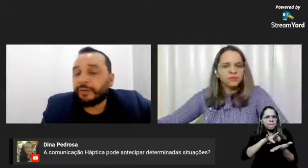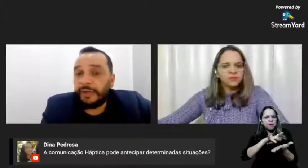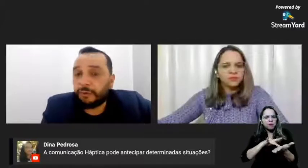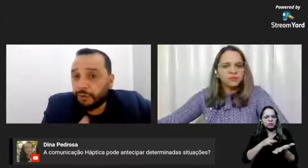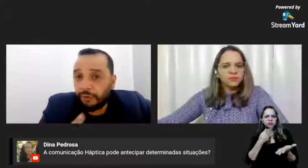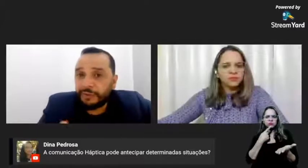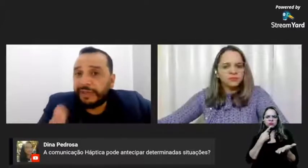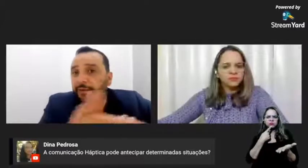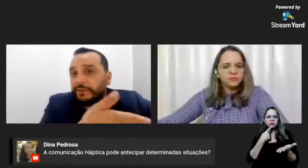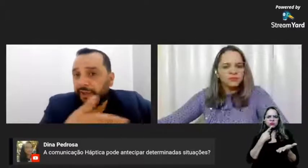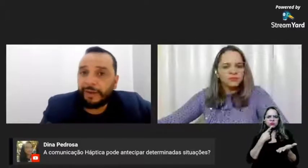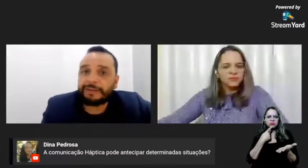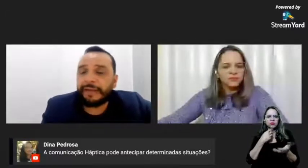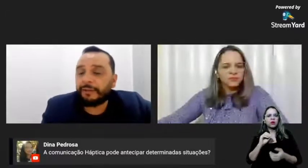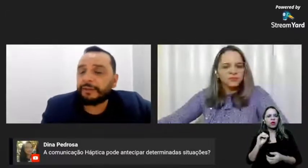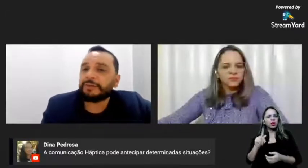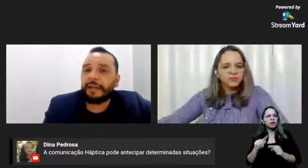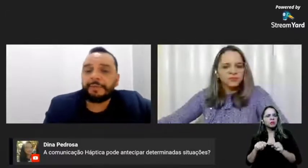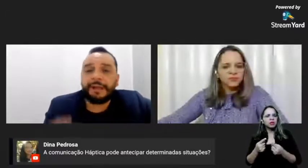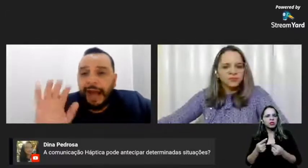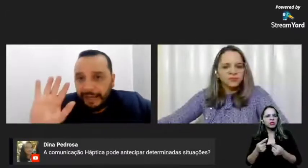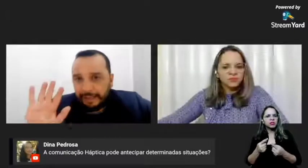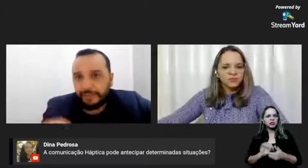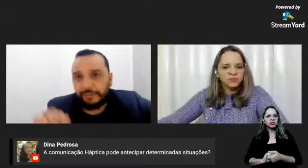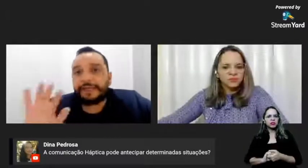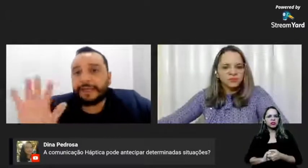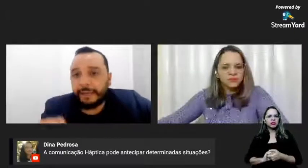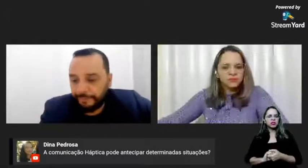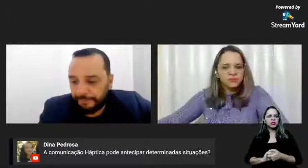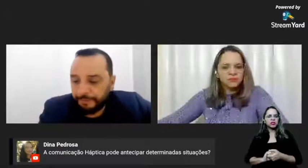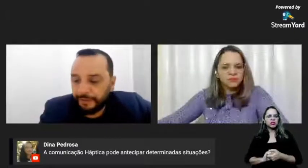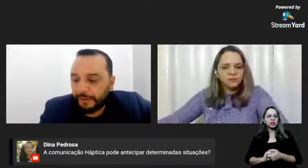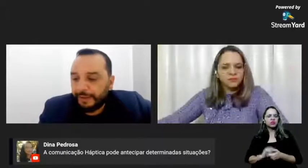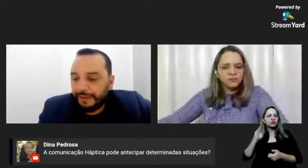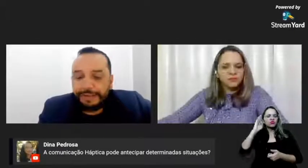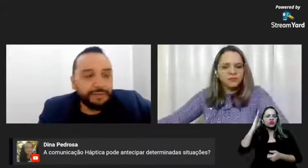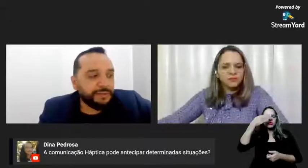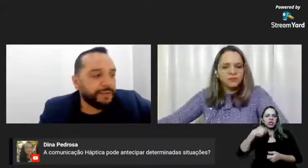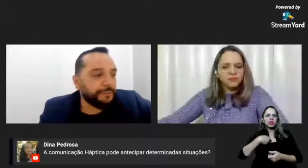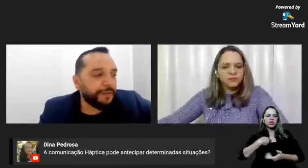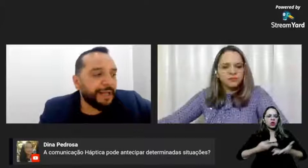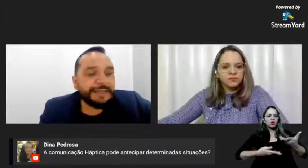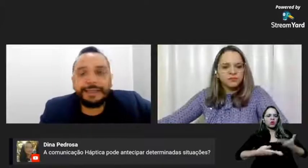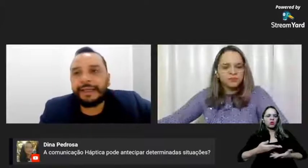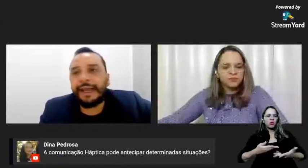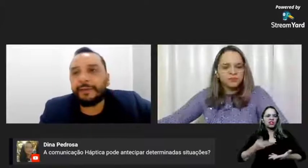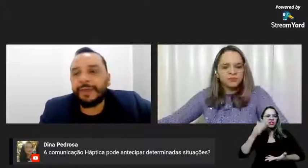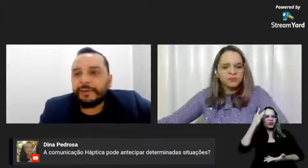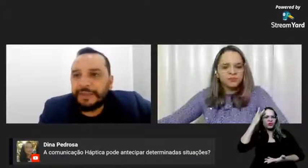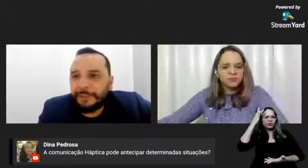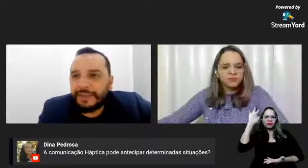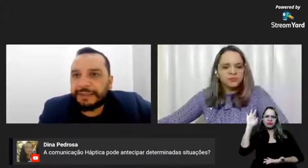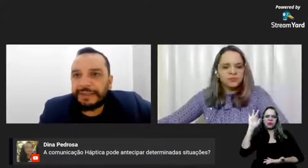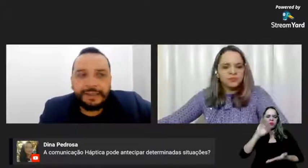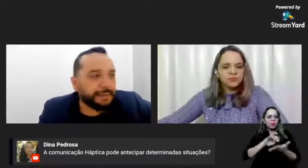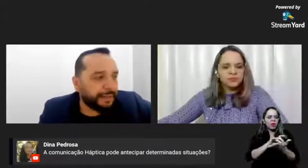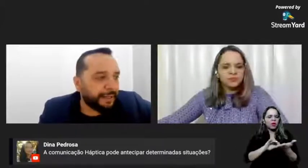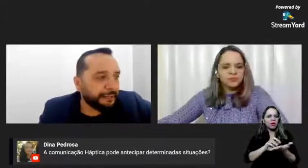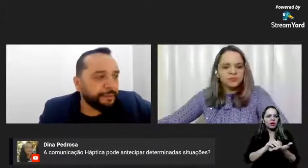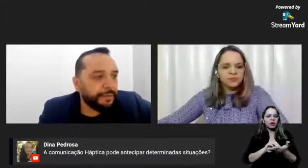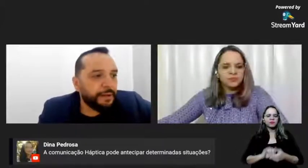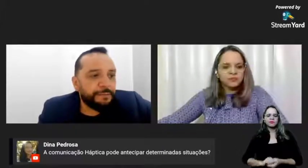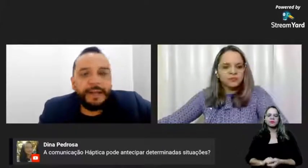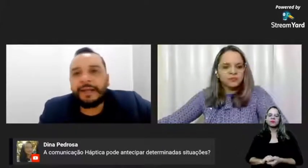surdos cegos que eu atendo não sabem braille, um exemplo. Então, se você me falar assim, Hélio, o que você